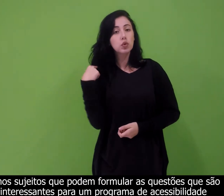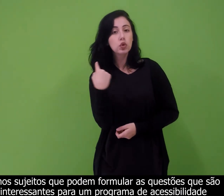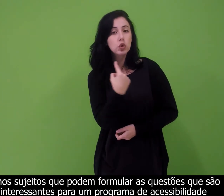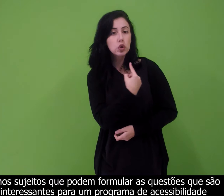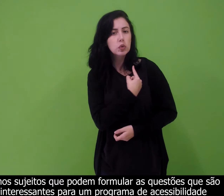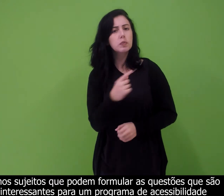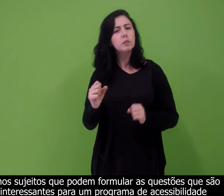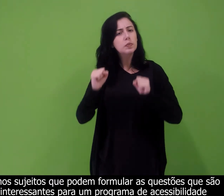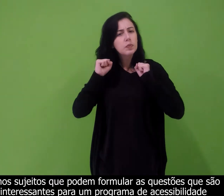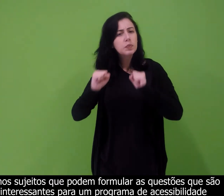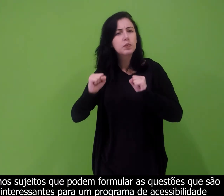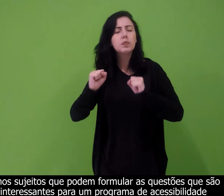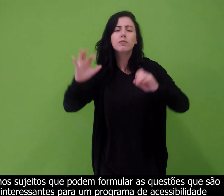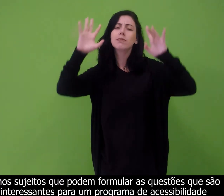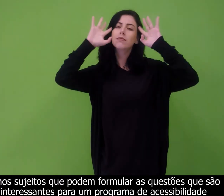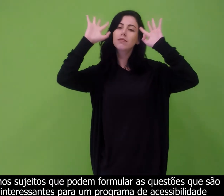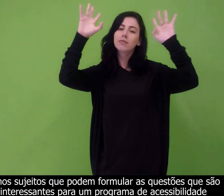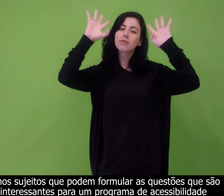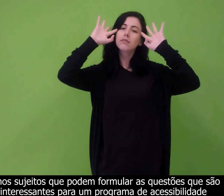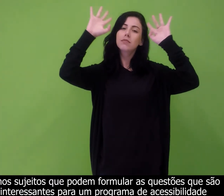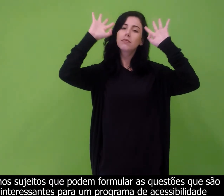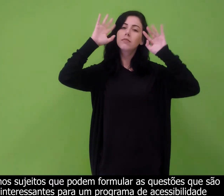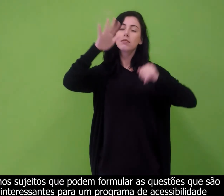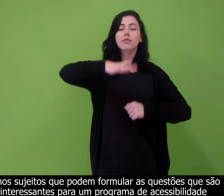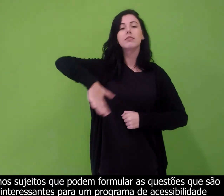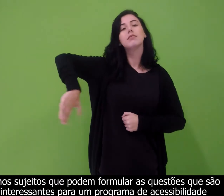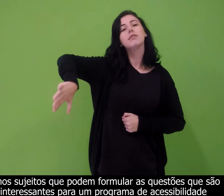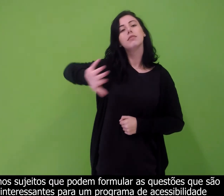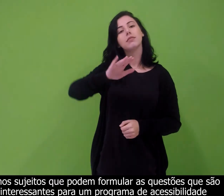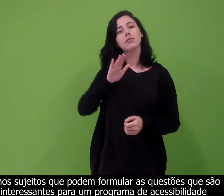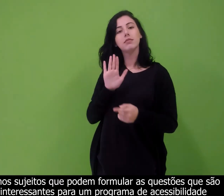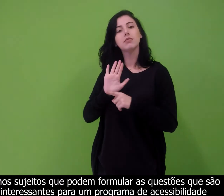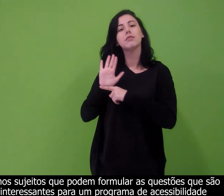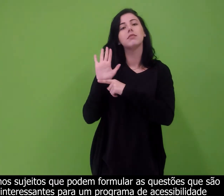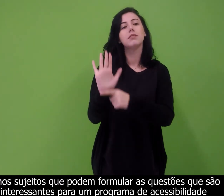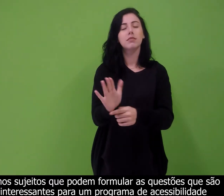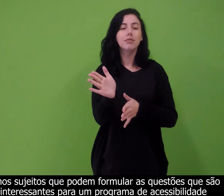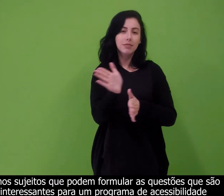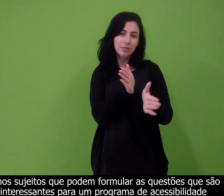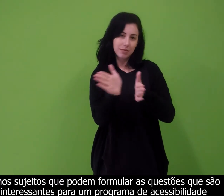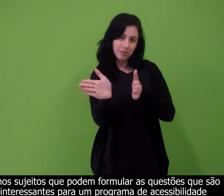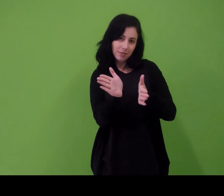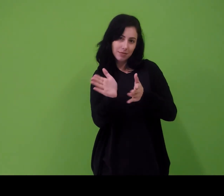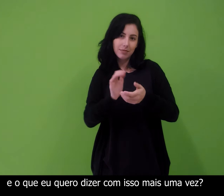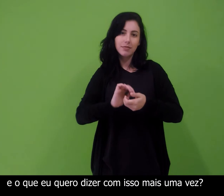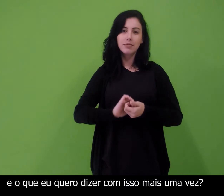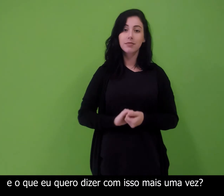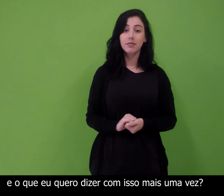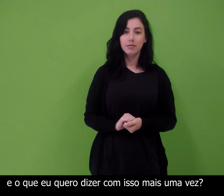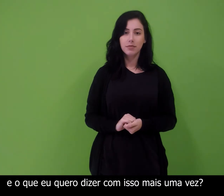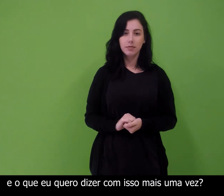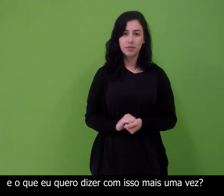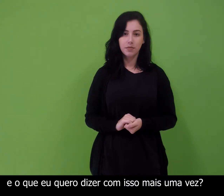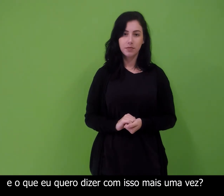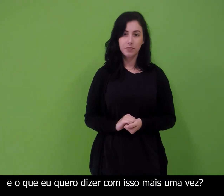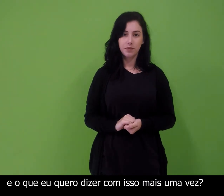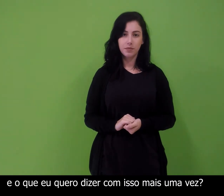Somos um sujeito que podemos formular as questões que são interessantes para um programa de acessibilidade. E o que eu quero dizer com isso, mais uma